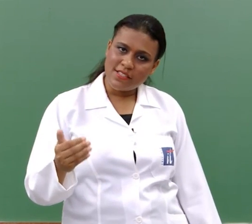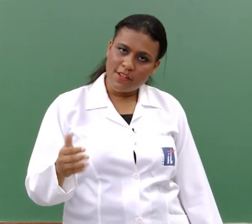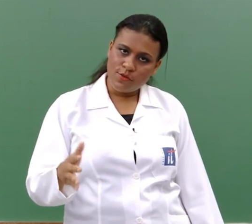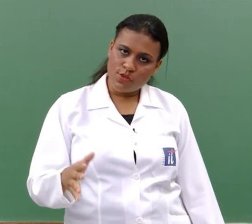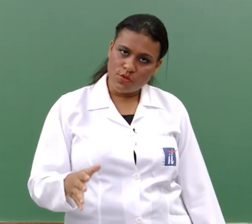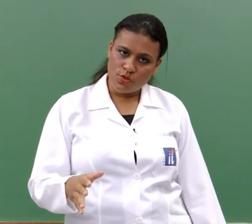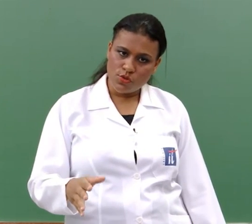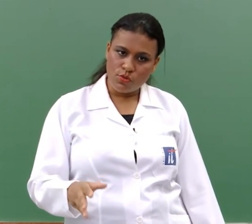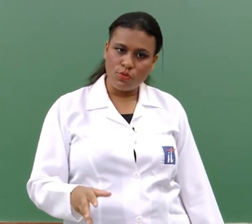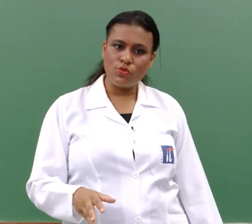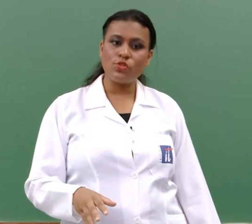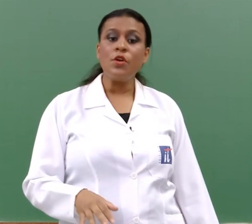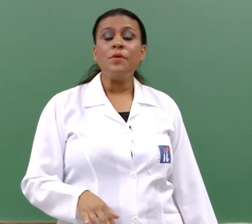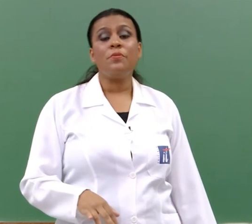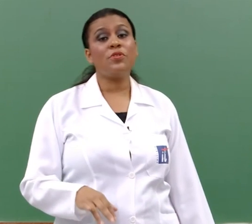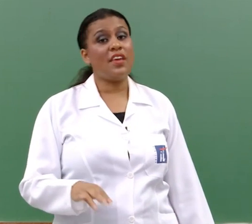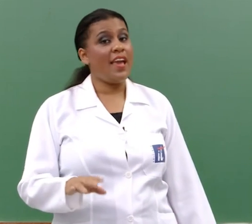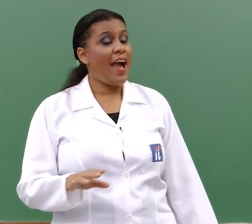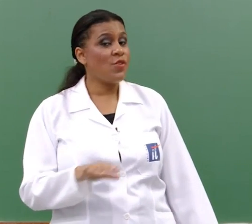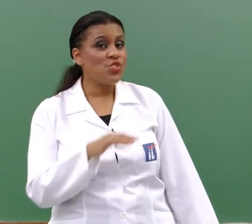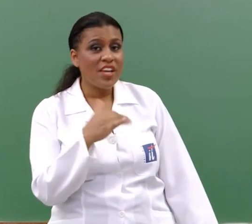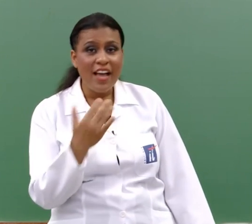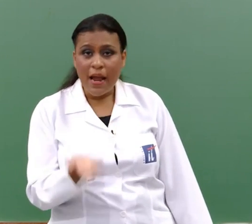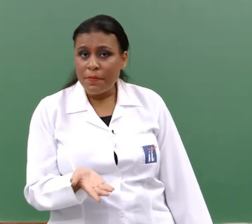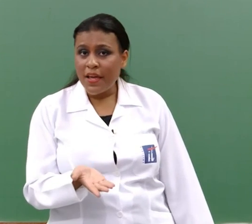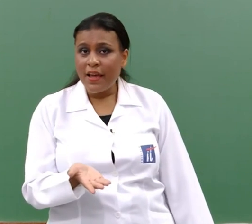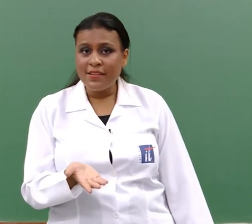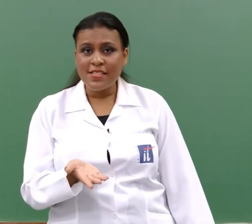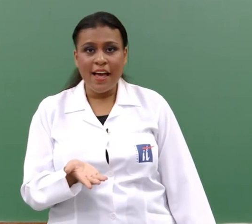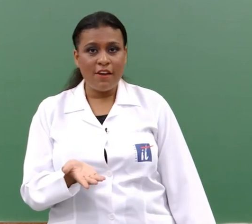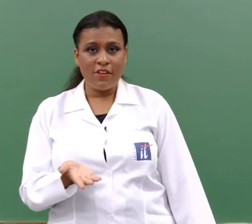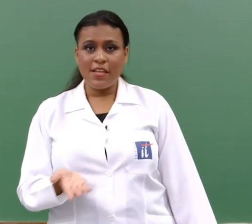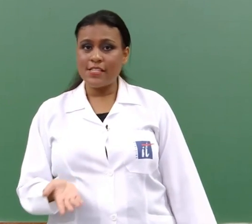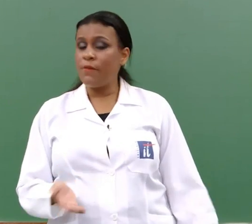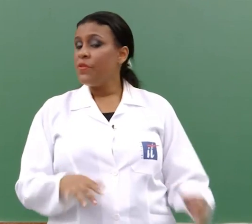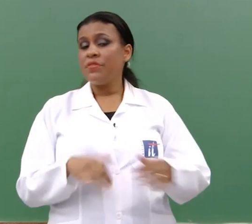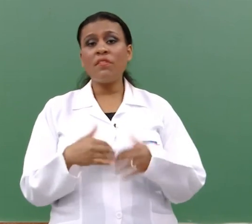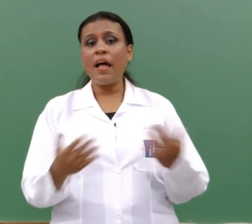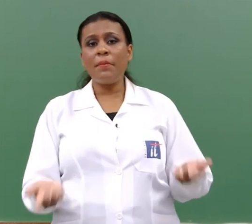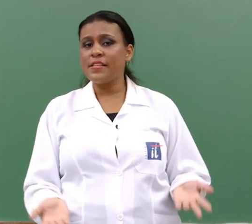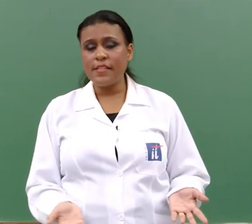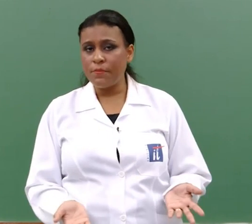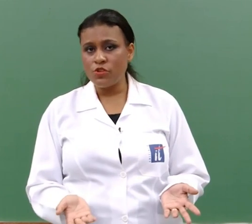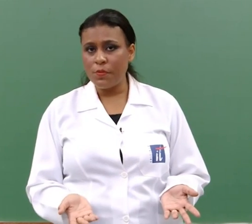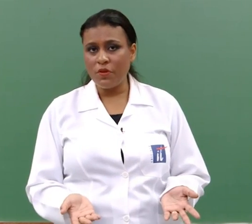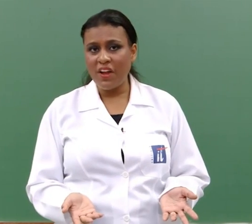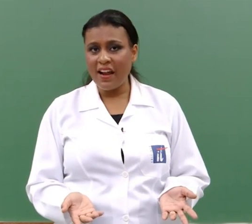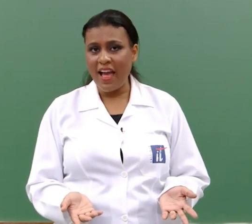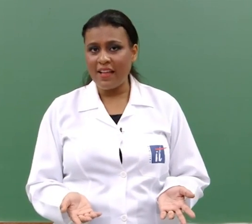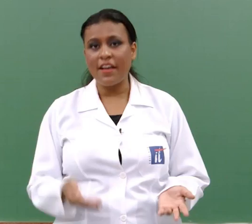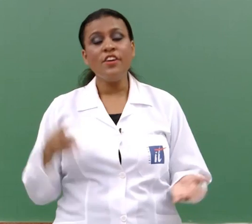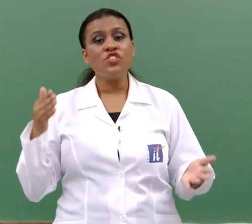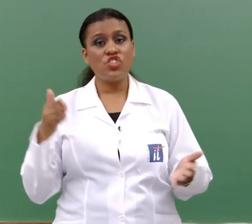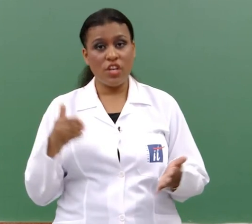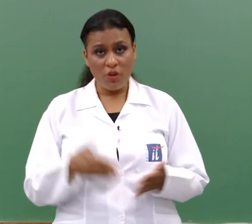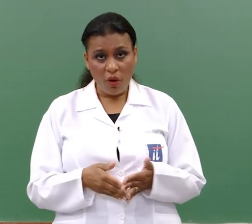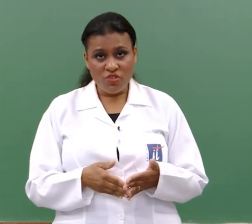estão os seus estudos, porque ao chegar para realizar a avaliação, não dá mais tempo de procurar nada. Chegou o